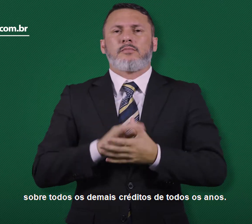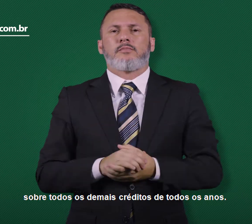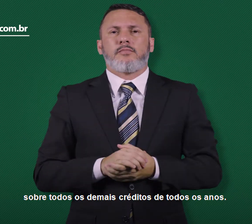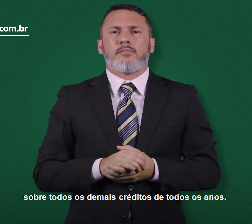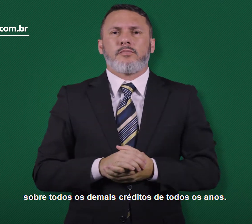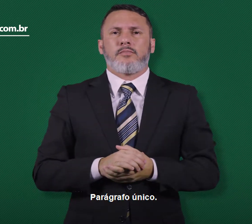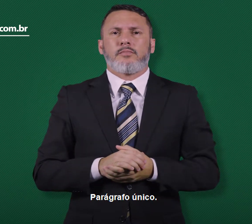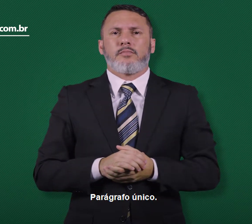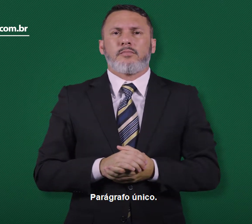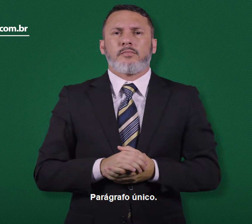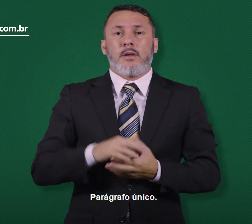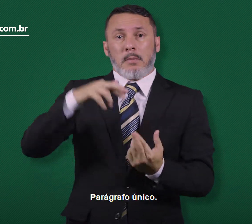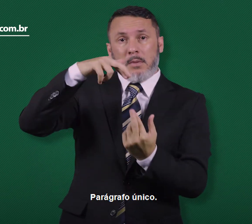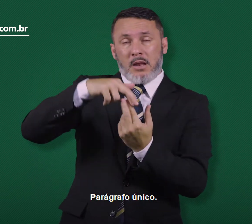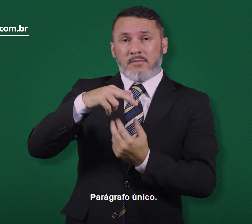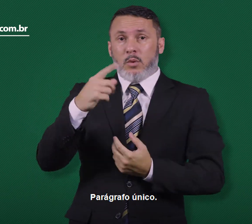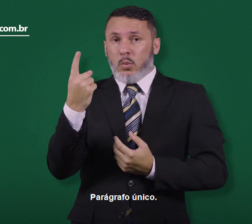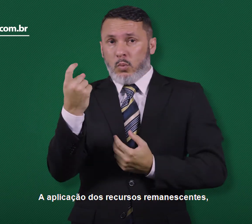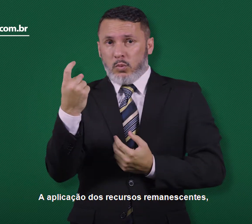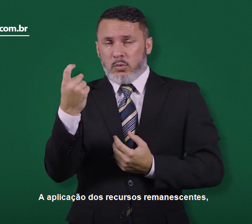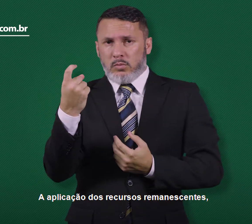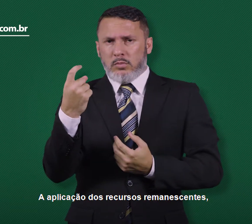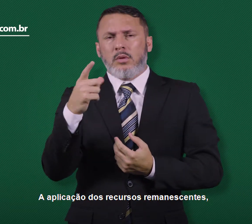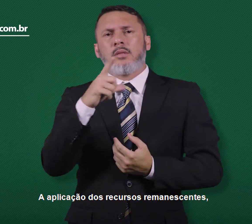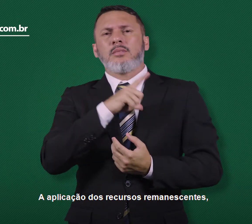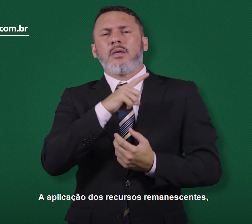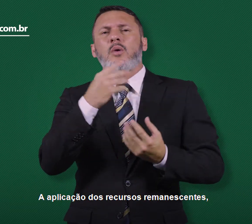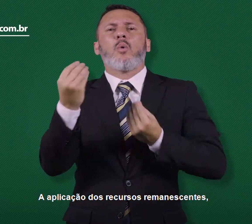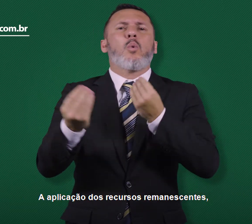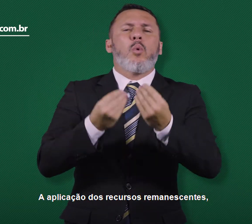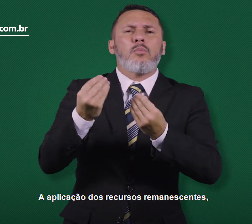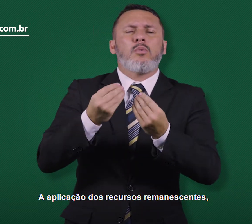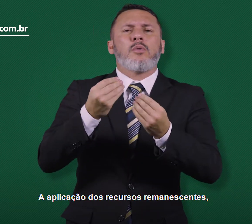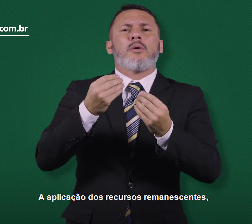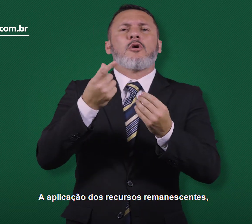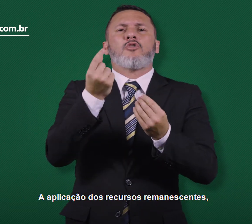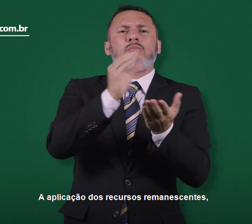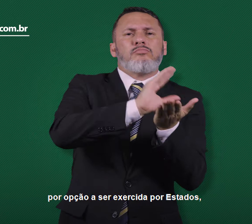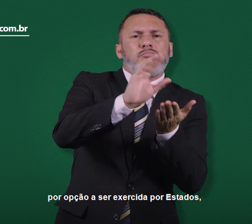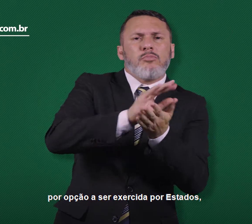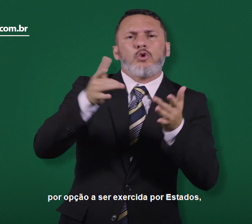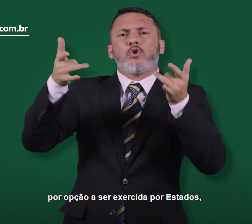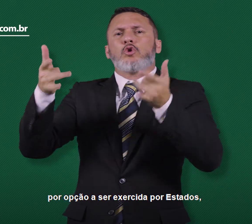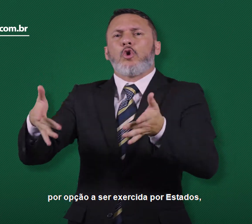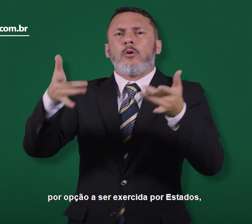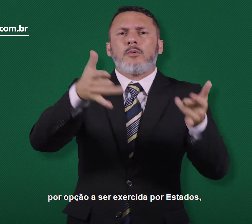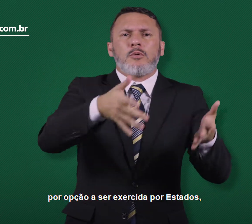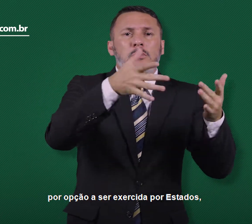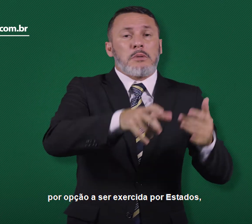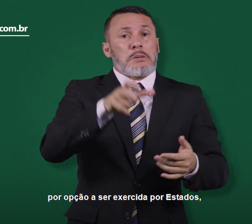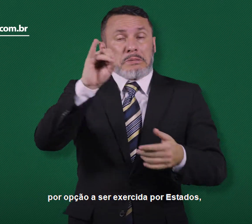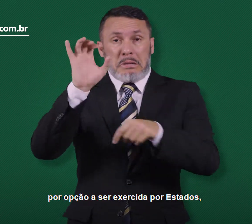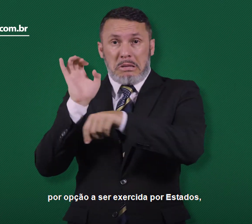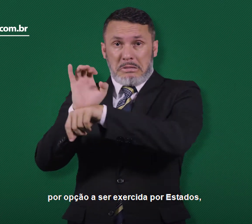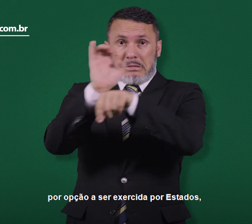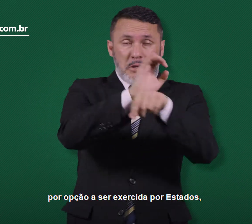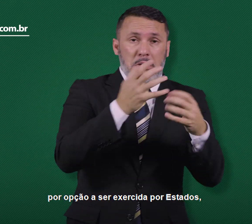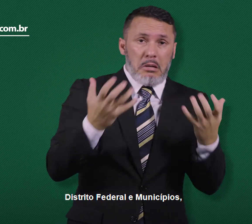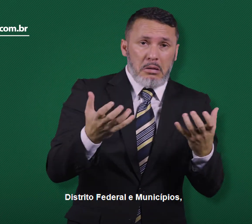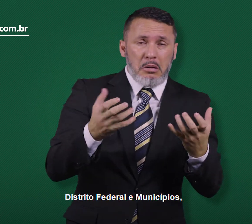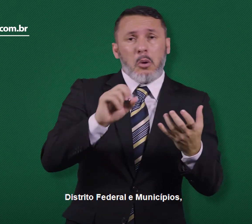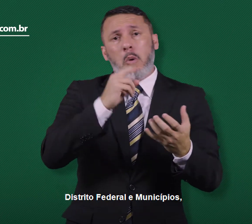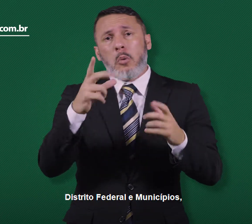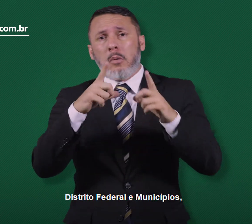anos. Parágrafo único. A aplicação dos recursos remanescentes, por opção a ser exercida por